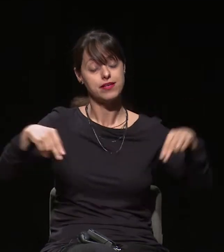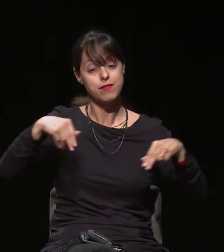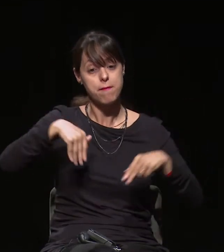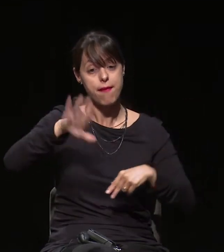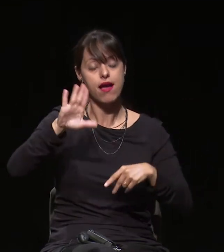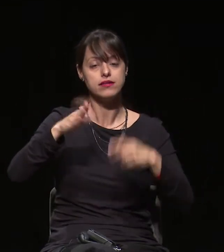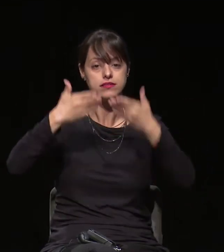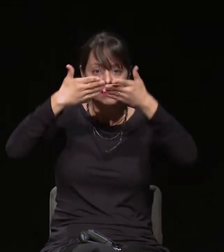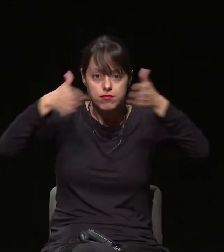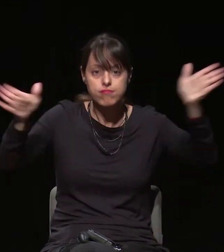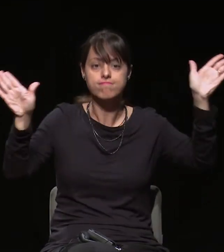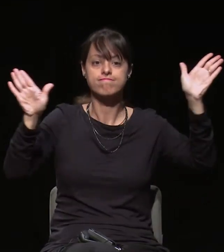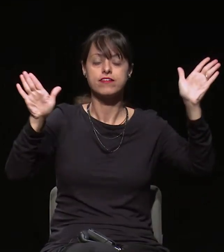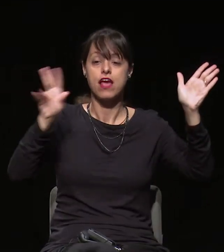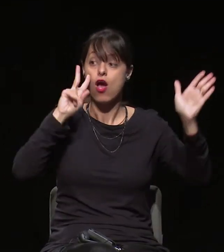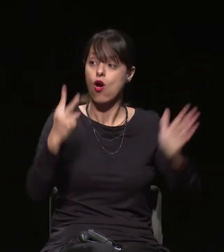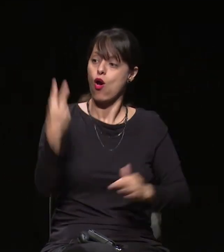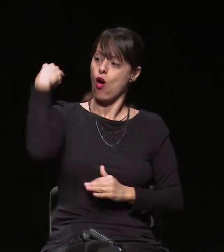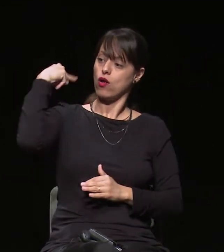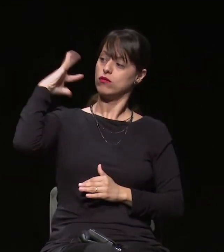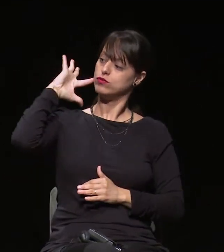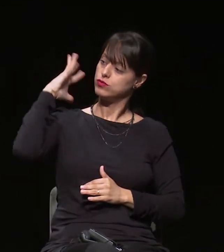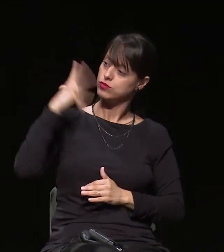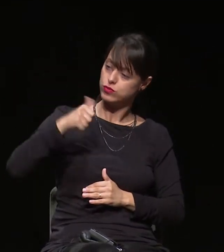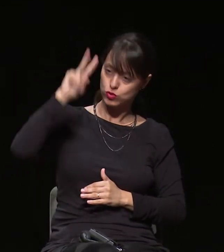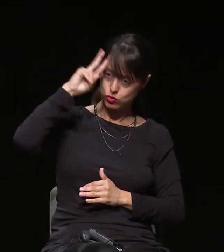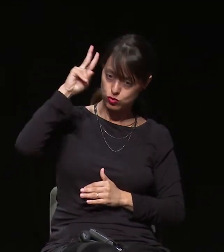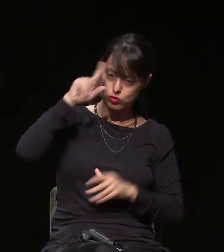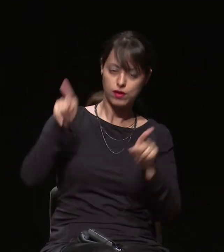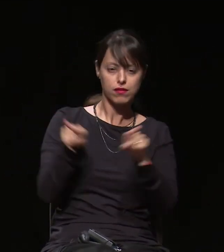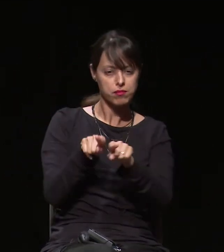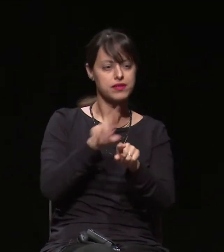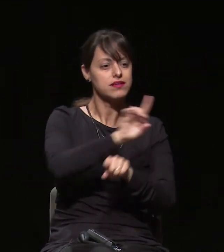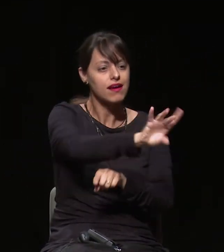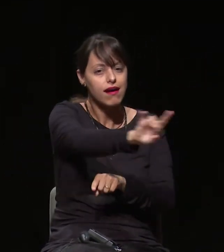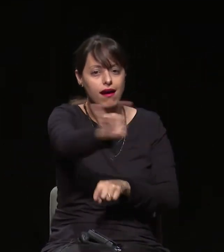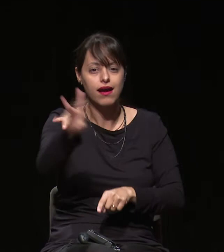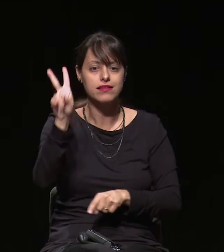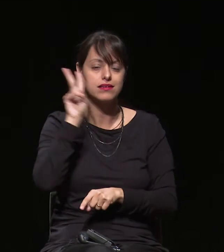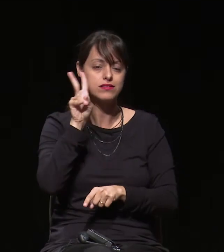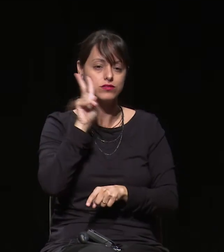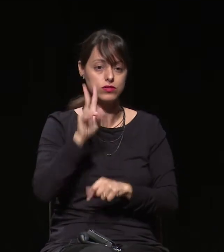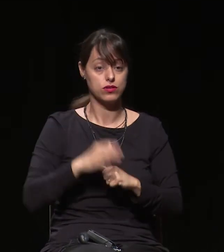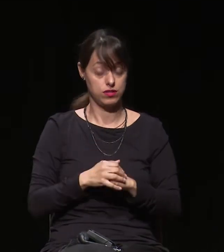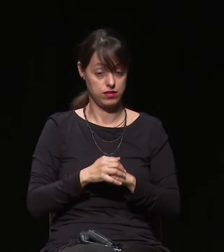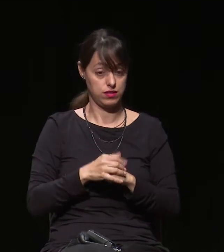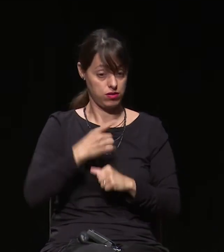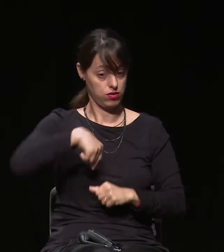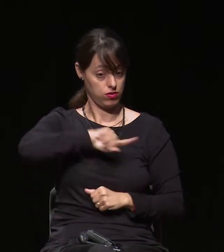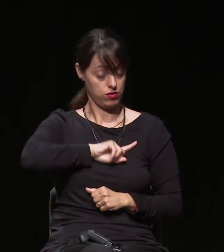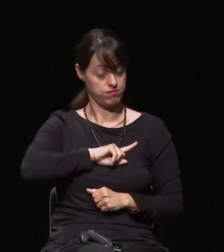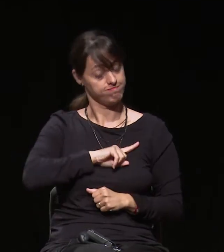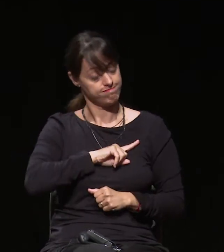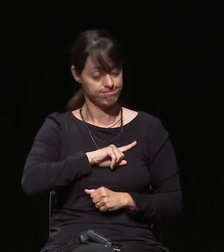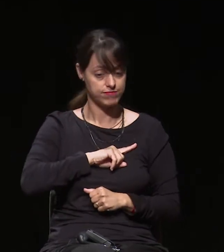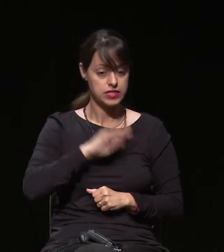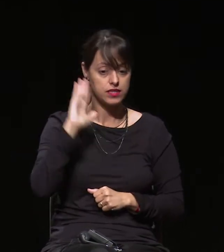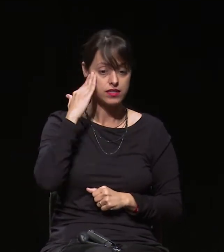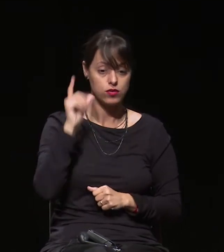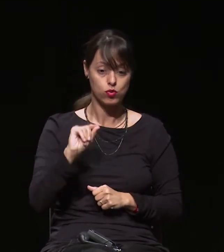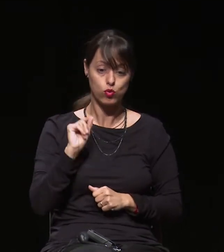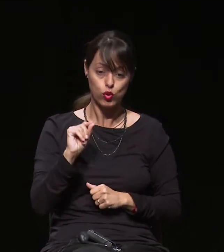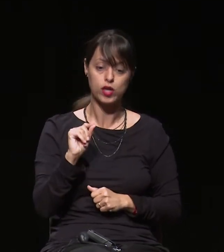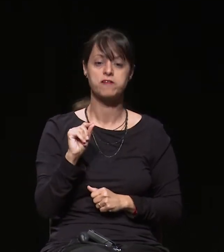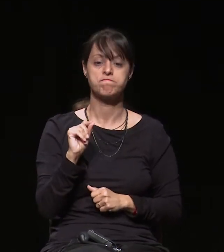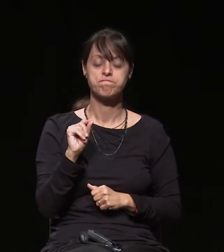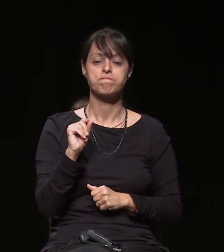sua história, mas também as nossas muitas histórias. Essas são, no nosso entender, e na concepção que Adriano